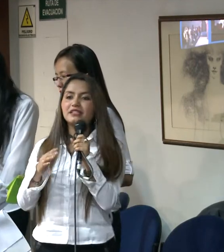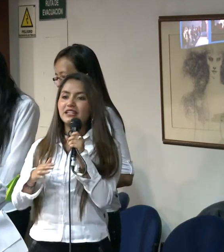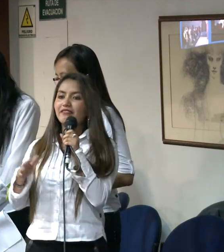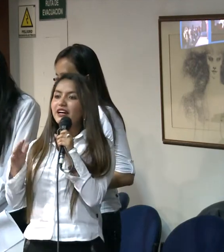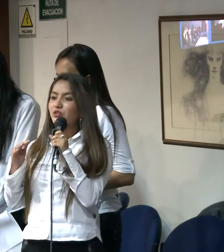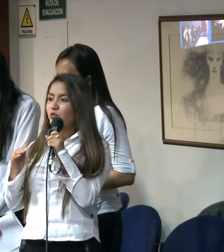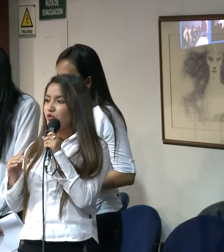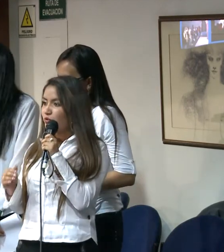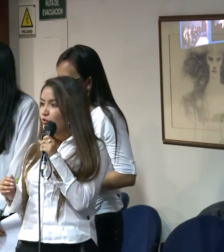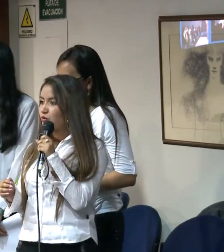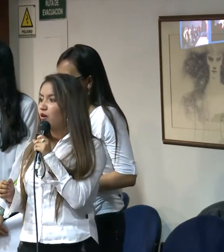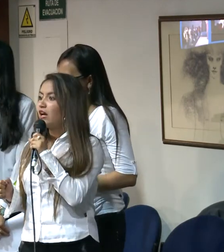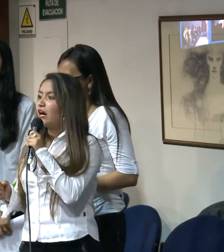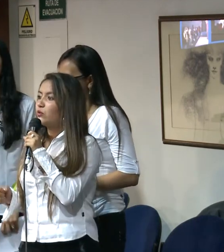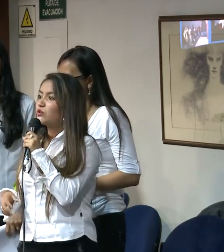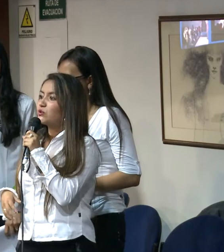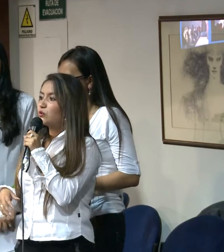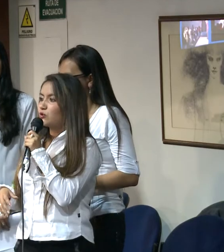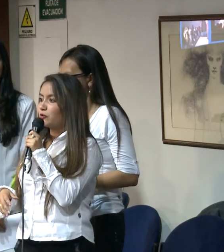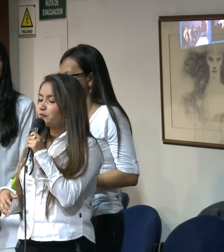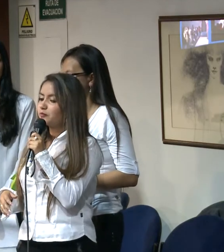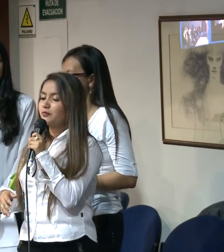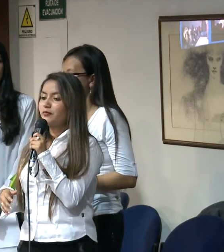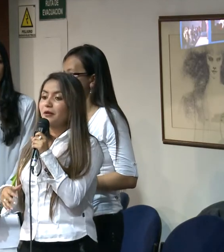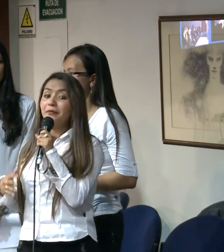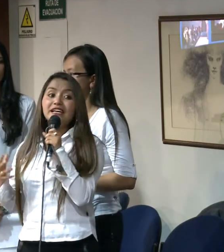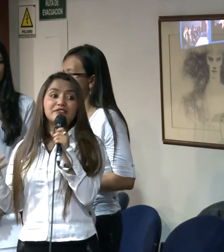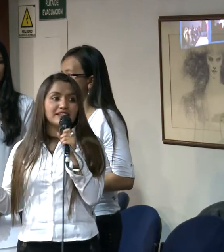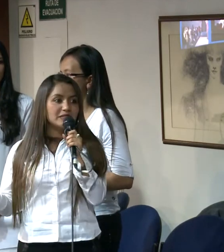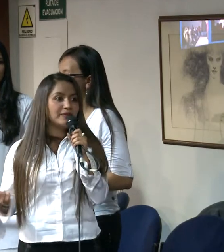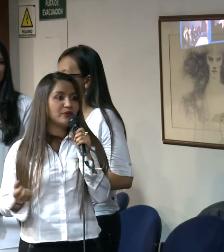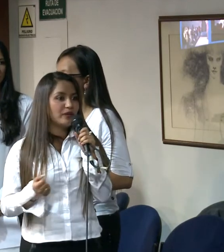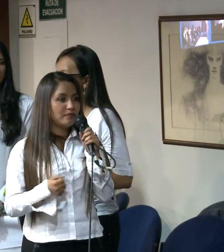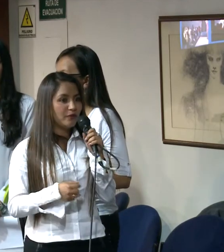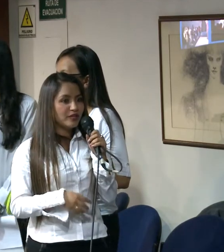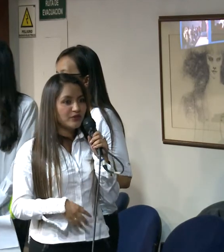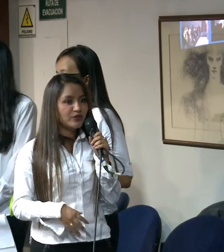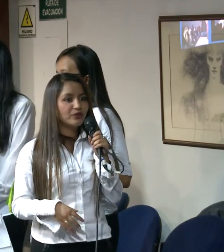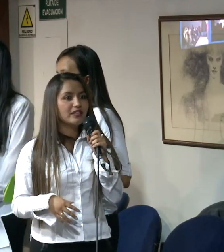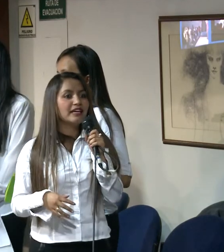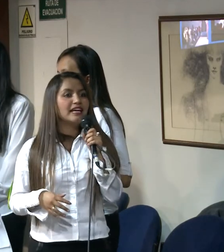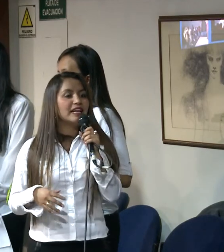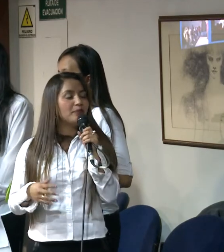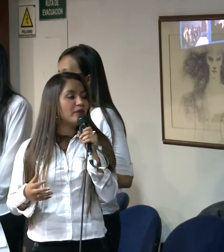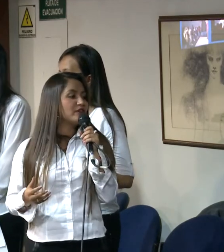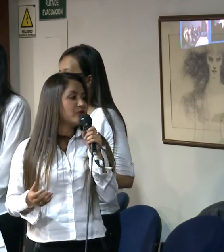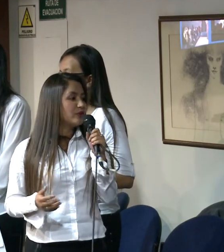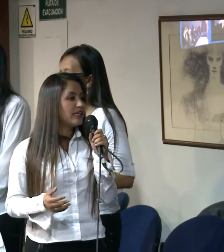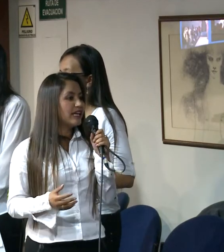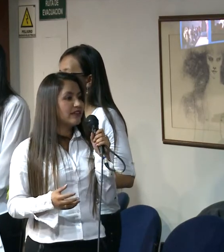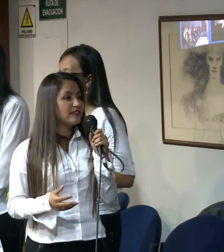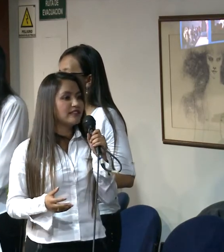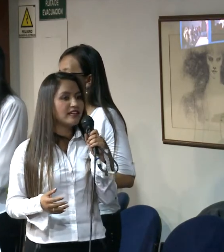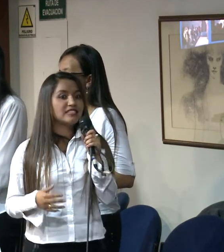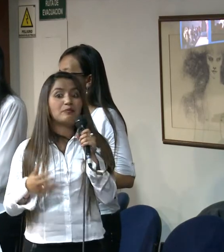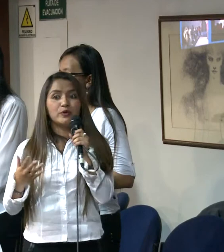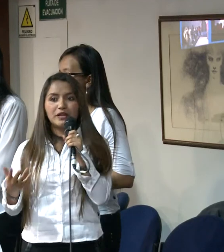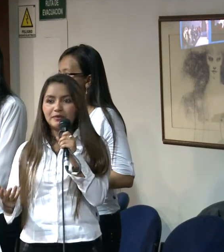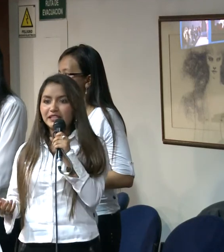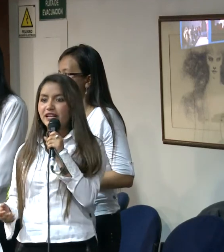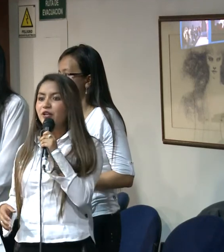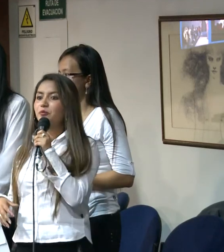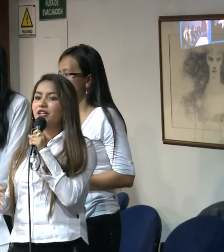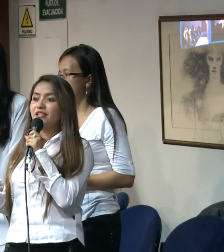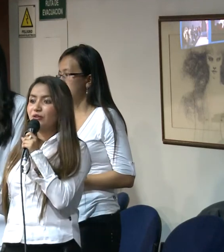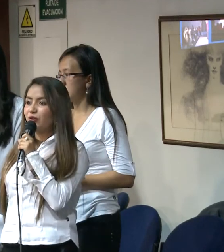ellos ya empiezan a bajar su discurso a un discurso más fácil para toda la población, donde la población dice, ya puedo